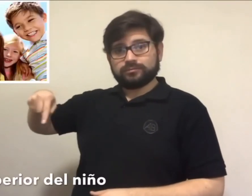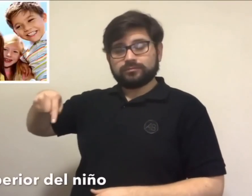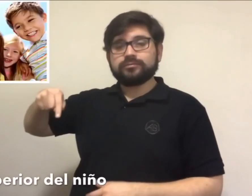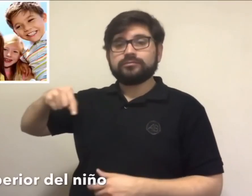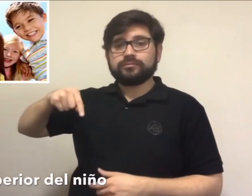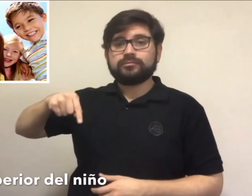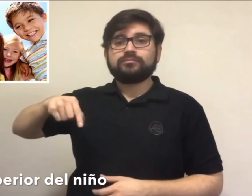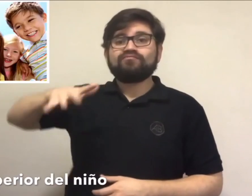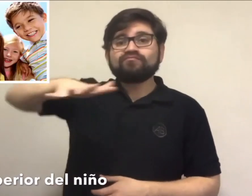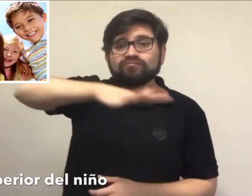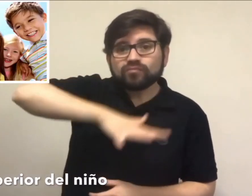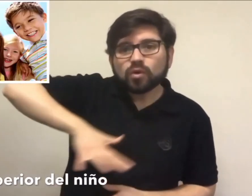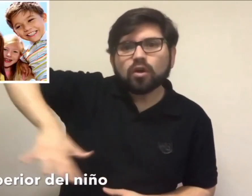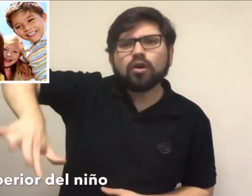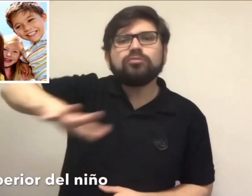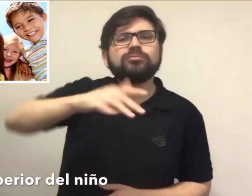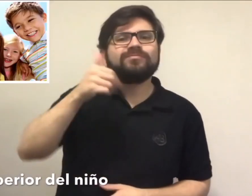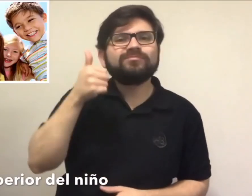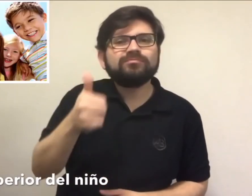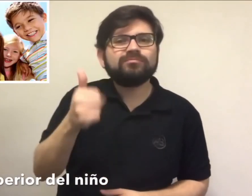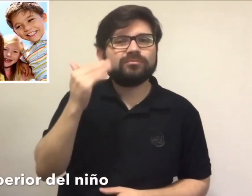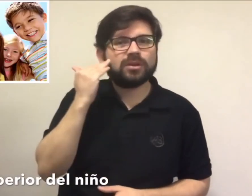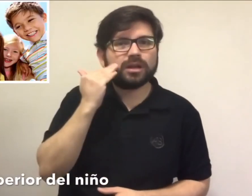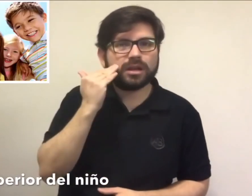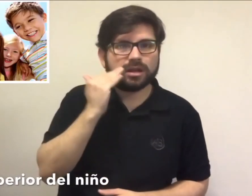Hablemos ahora del interés superior del niño.